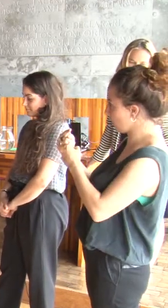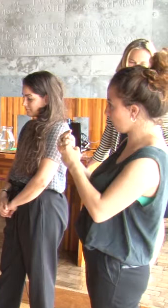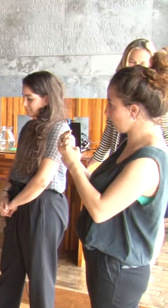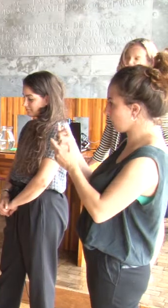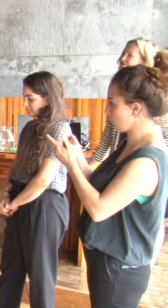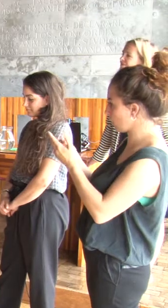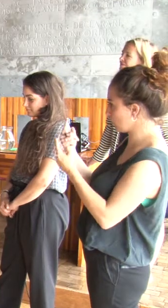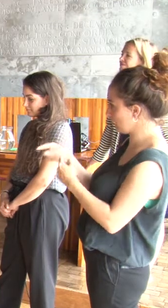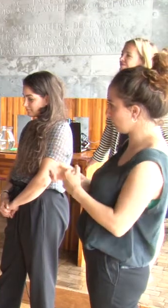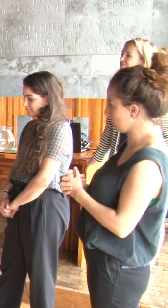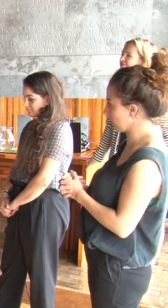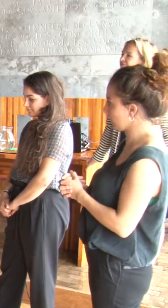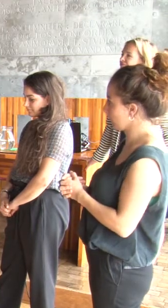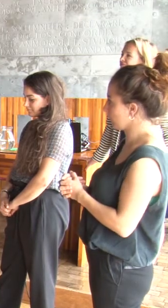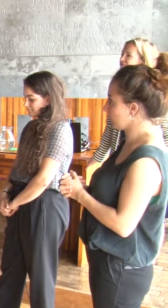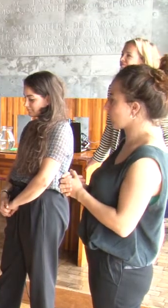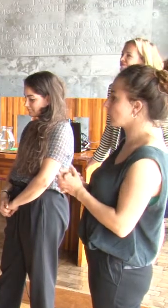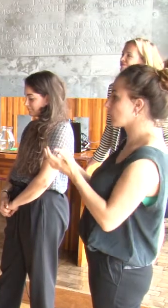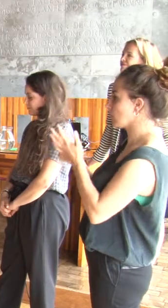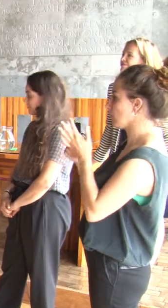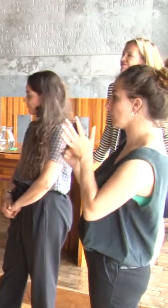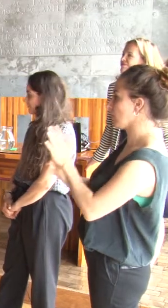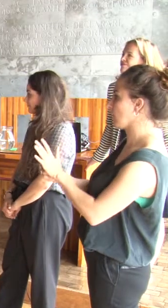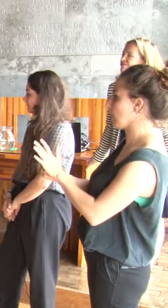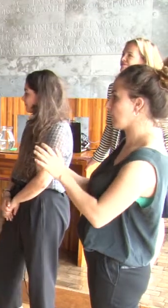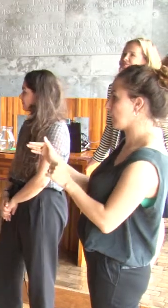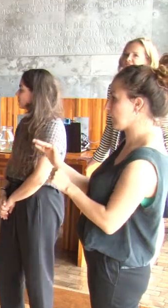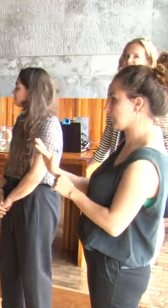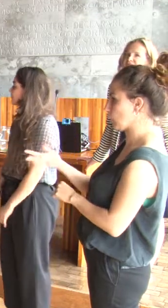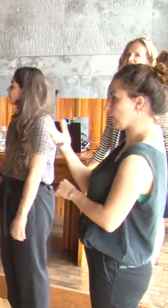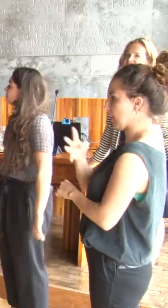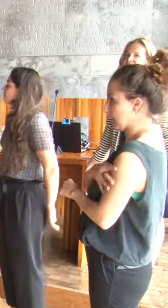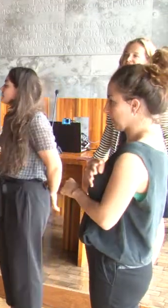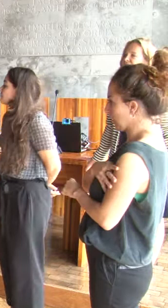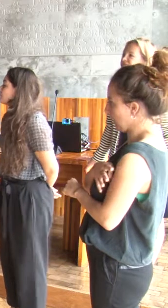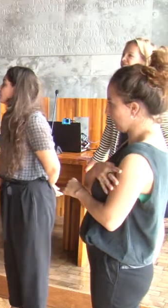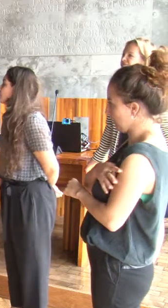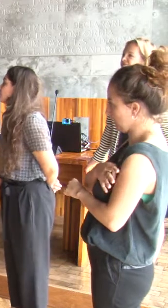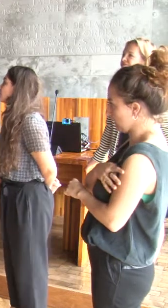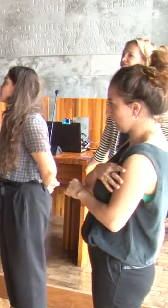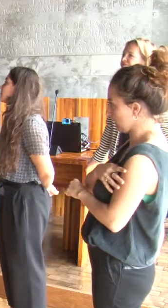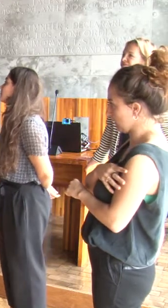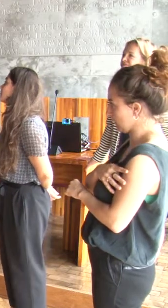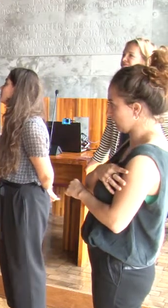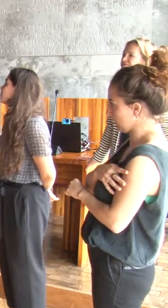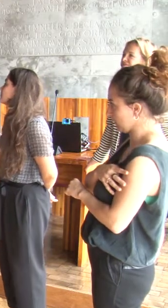mostrato a dei ragazzi di quinta elementare